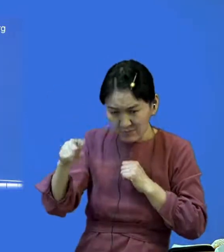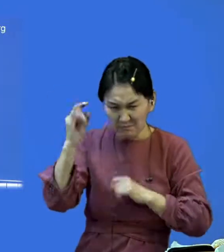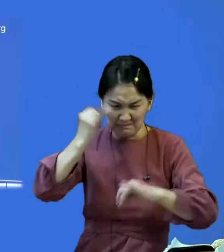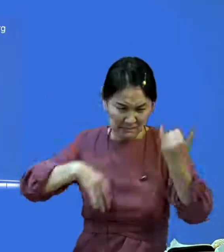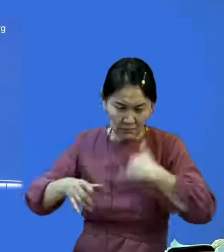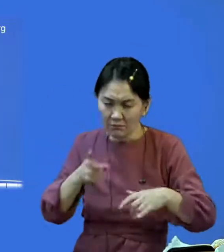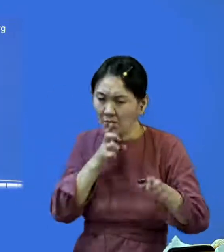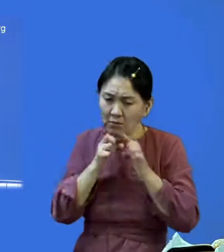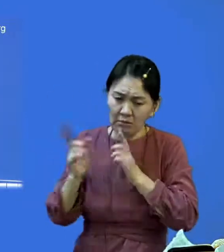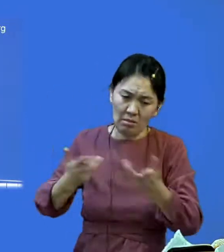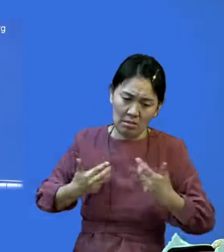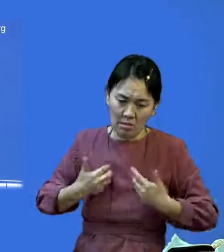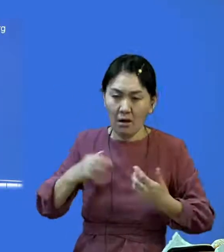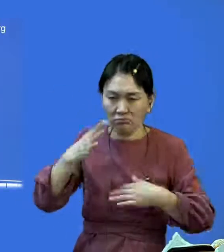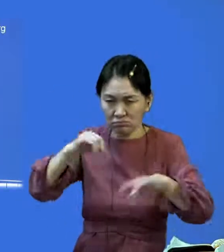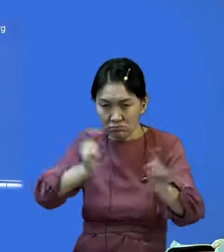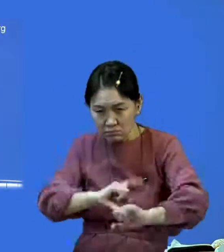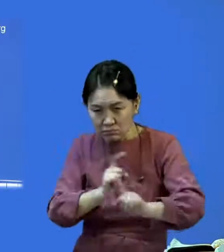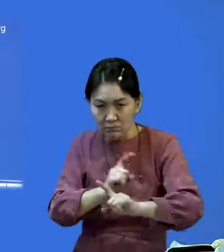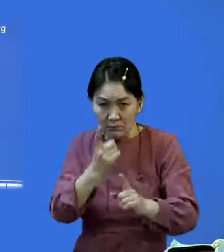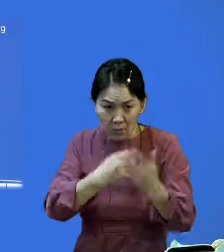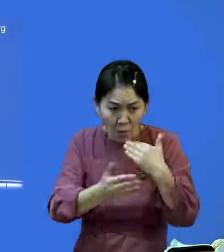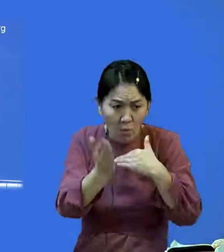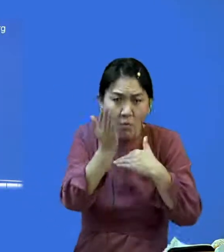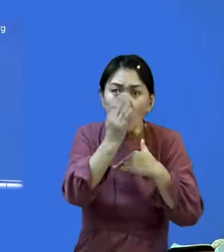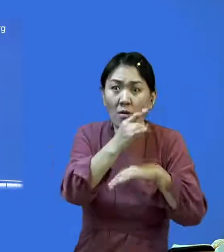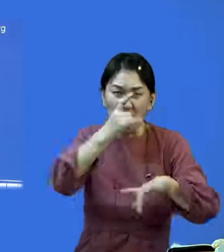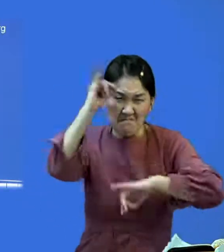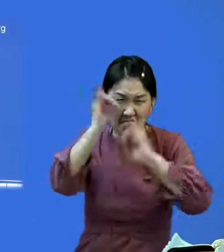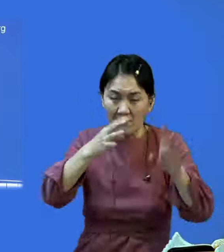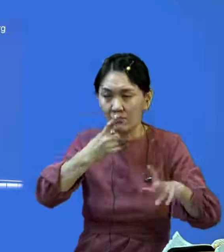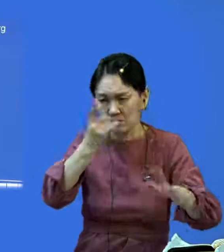хавжлагыг авч хөөгдөж өхөх шахч